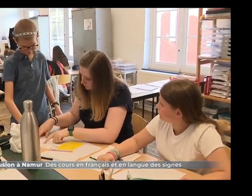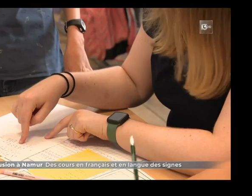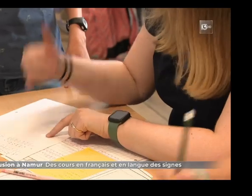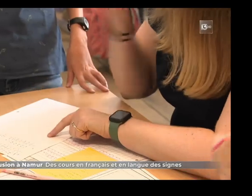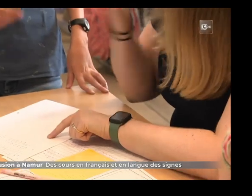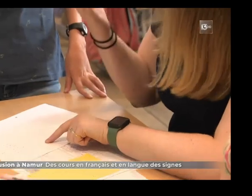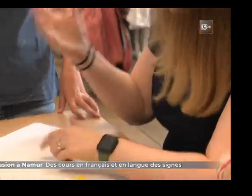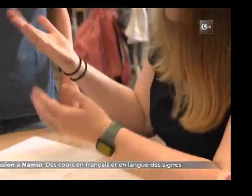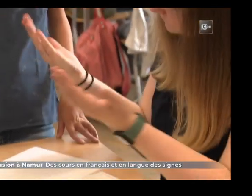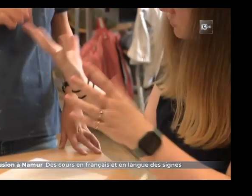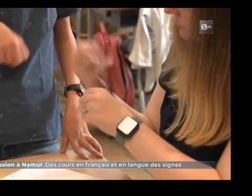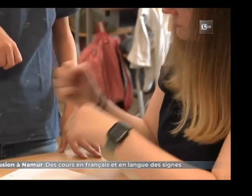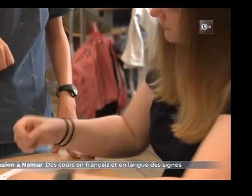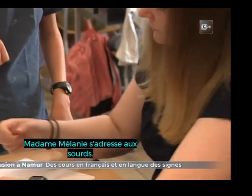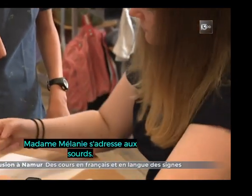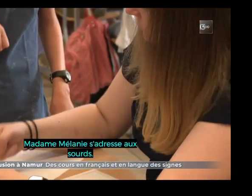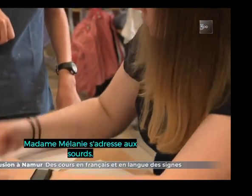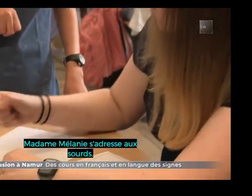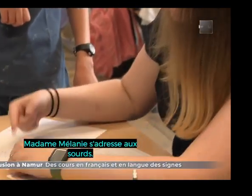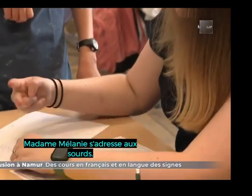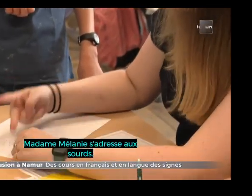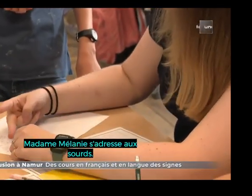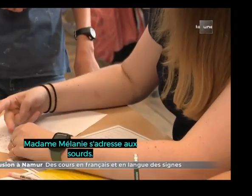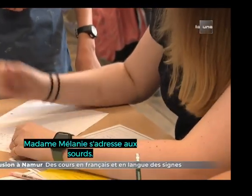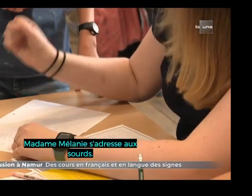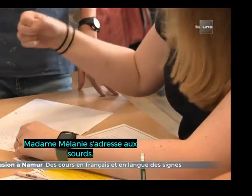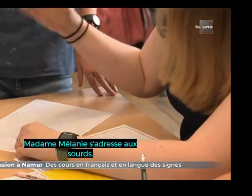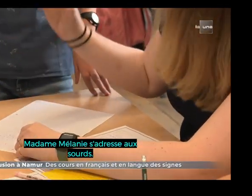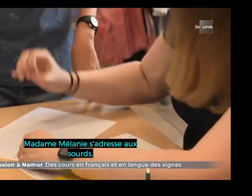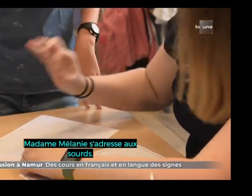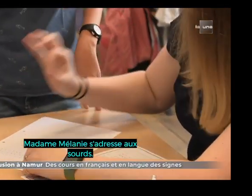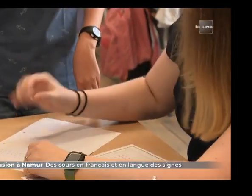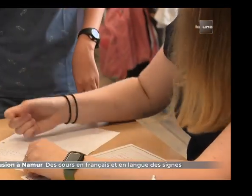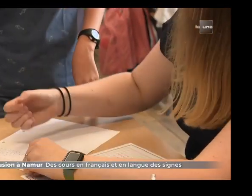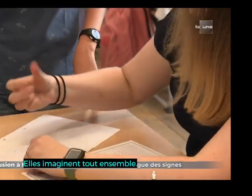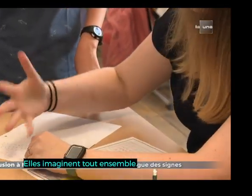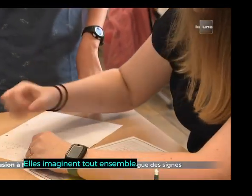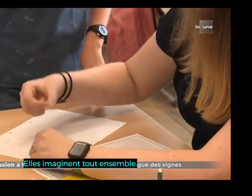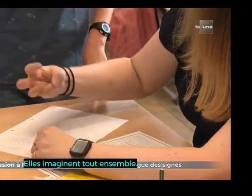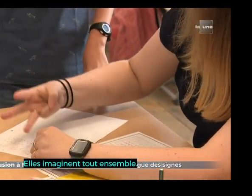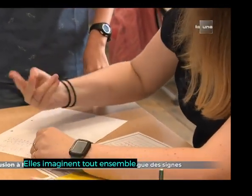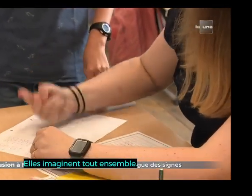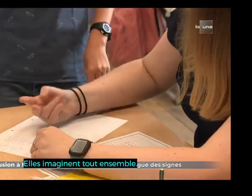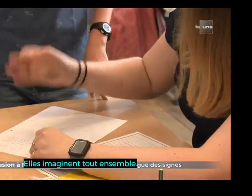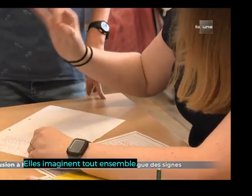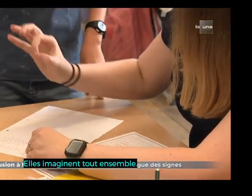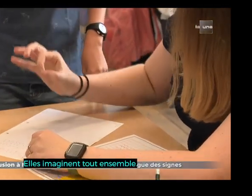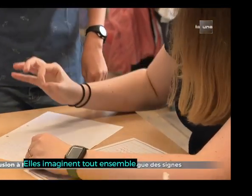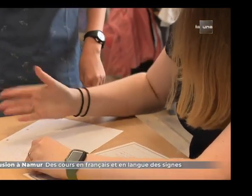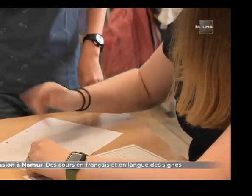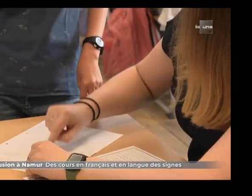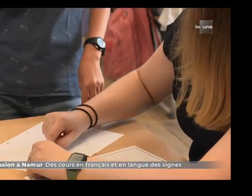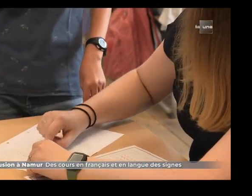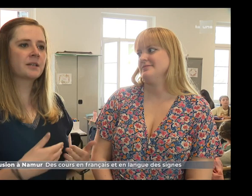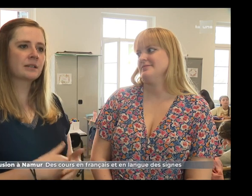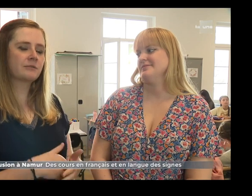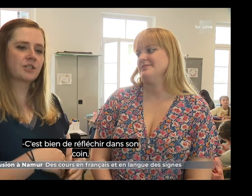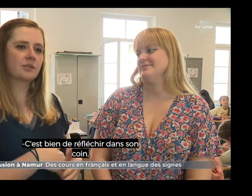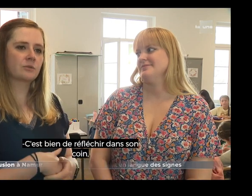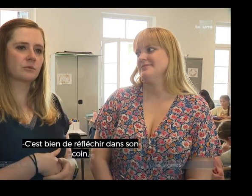cours, les institutrices les imaginent à deux. Elles se concertent pendant des heures. Je trouve qu'on apprend toujours des uns des autres. Et alors, c'est bien de réfléchir dans son